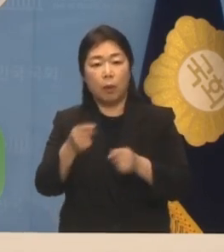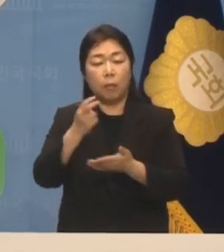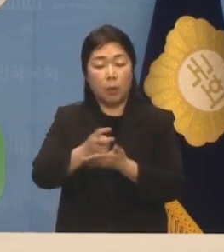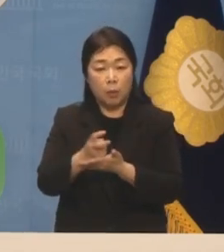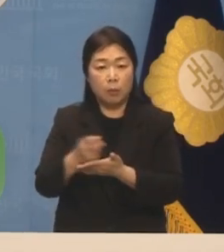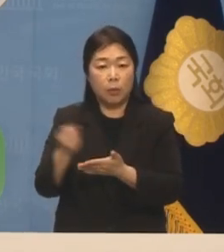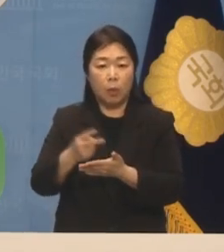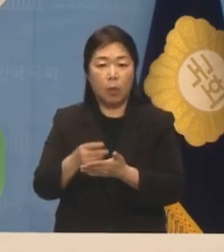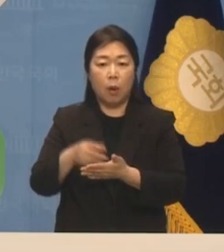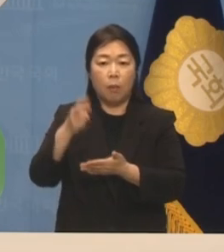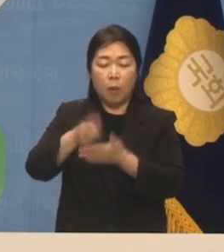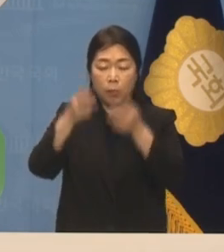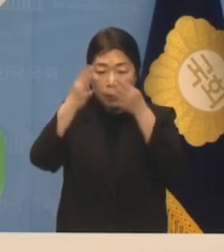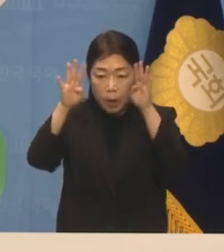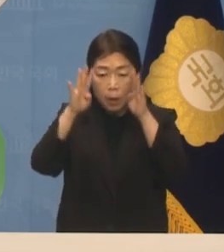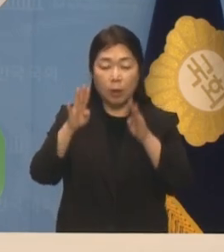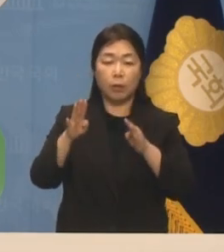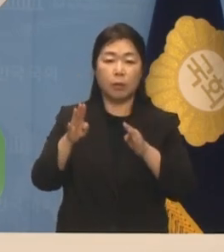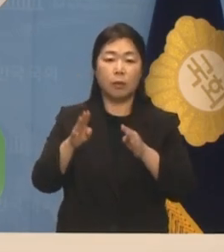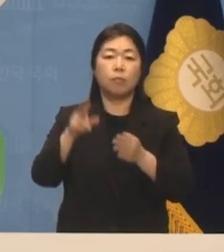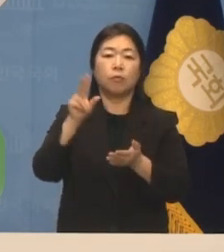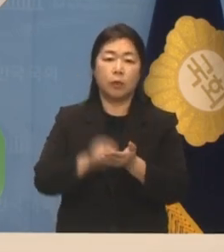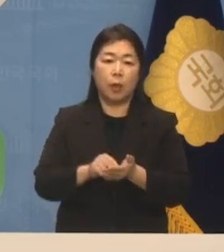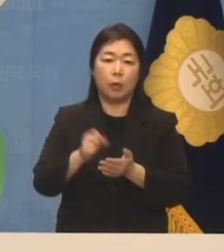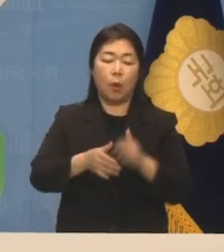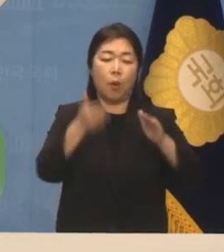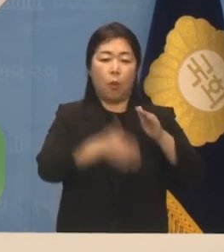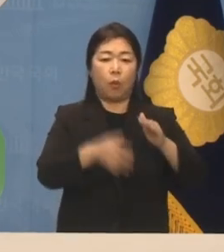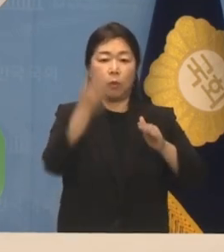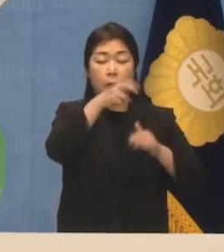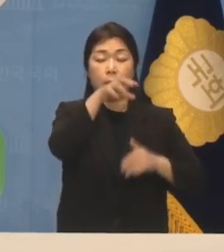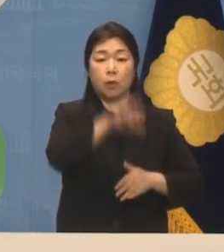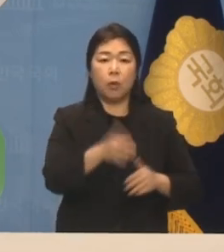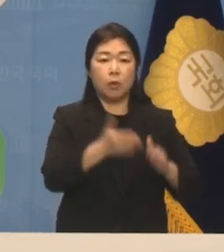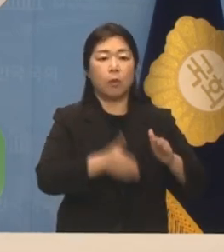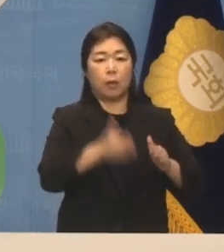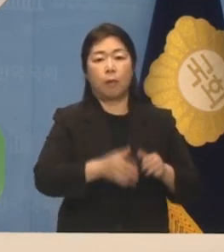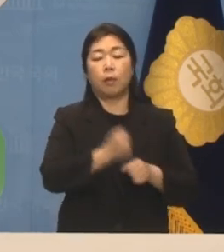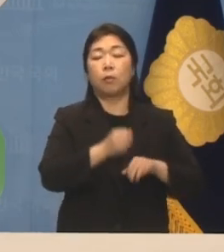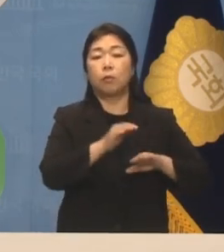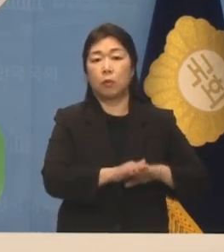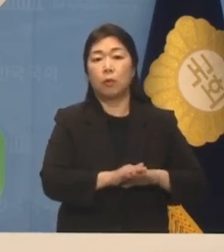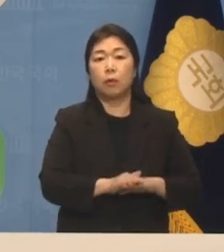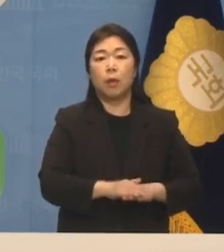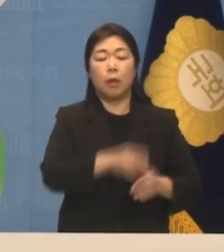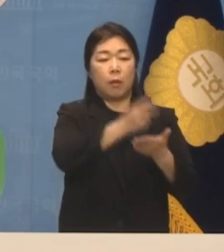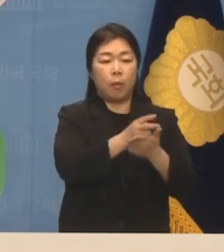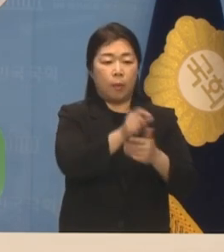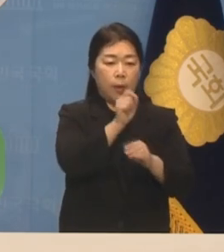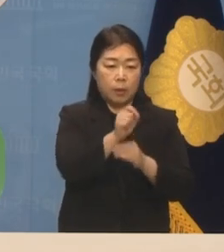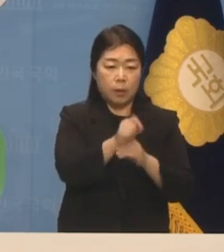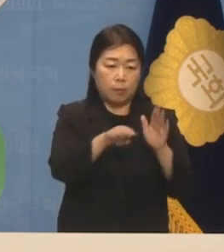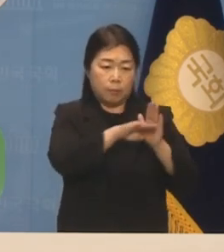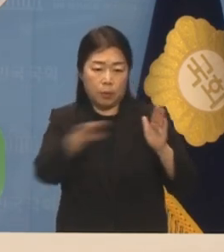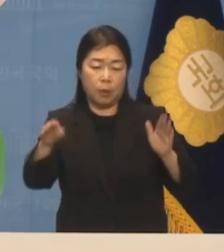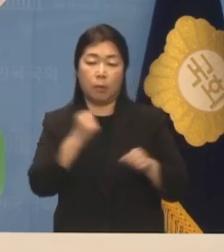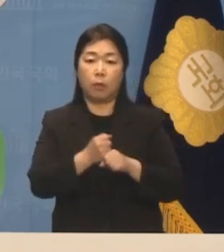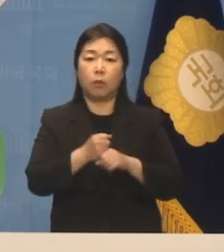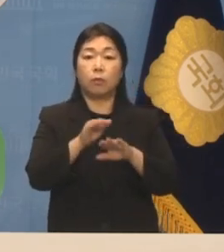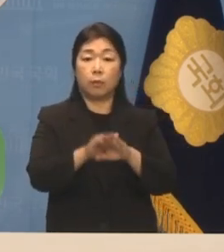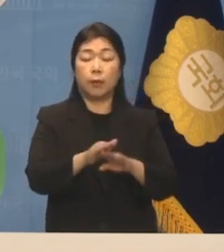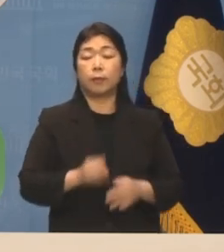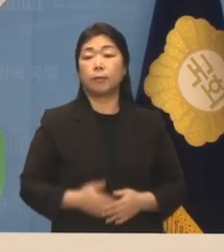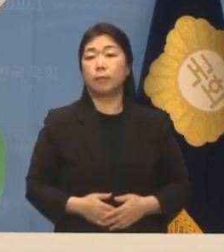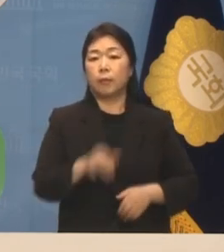개혁, 공수처 정상화, 사법행정의 민주화를 위한 기틀을 놓겠습니다.